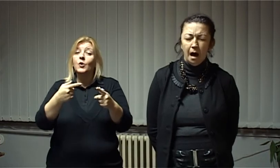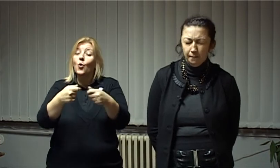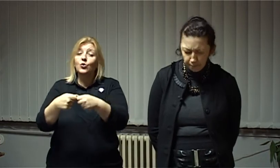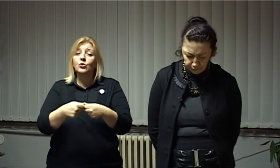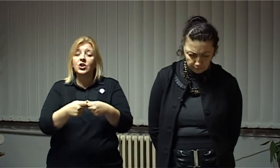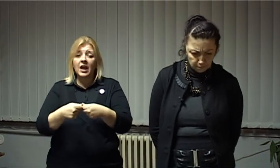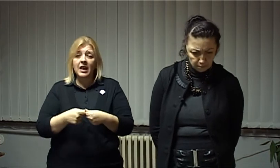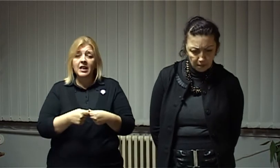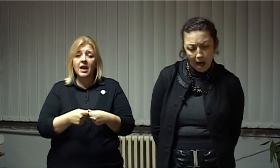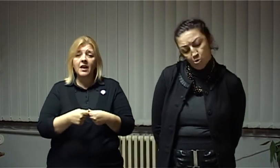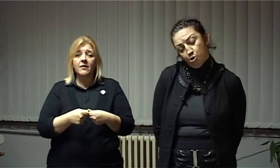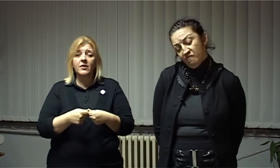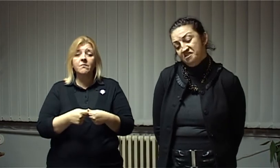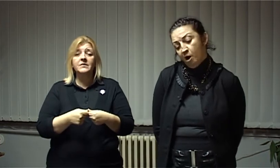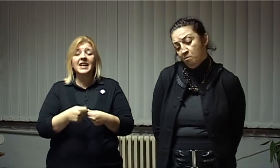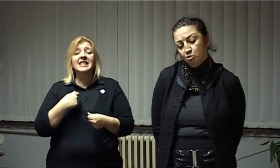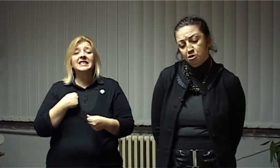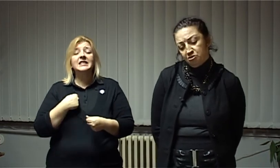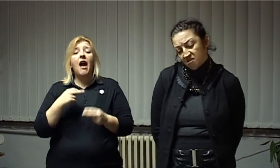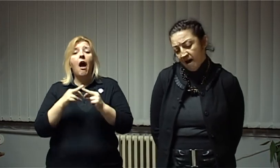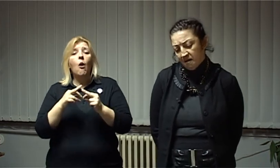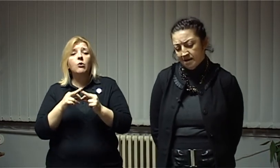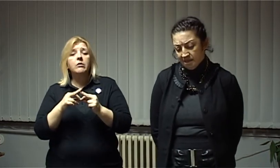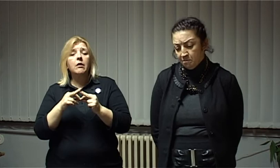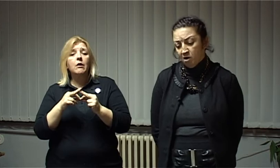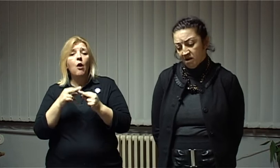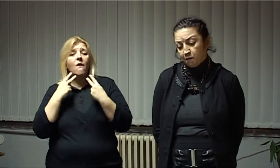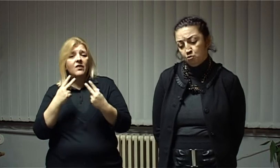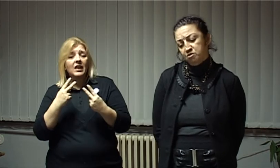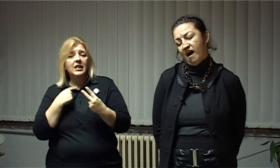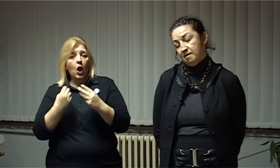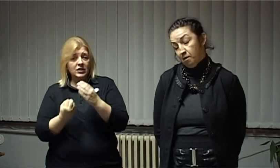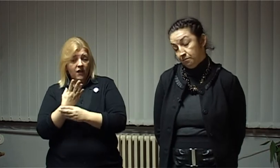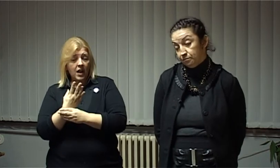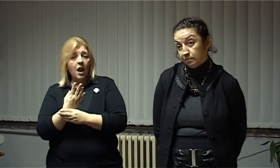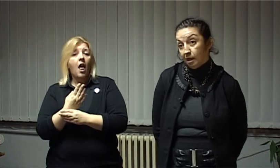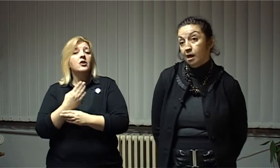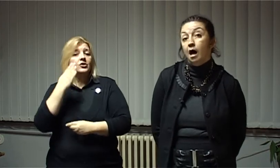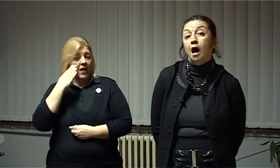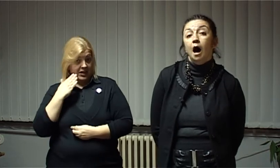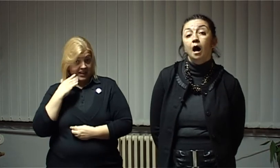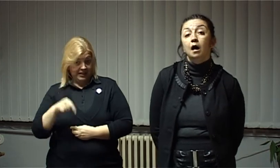za audio, video i muzici stvaralaca Milovan Grušić Valjevo.